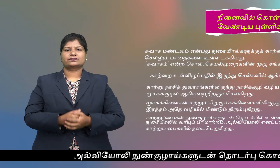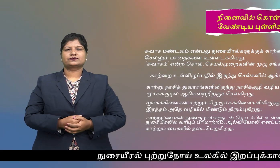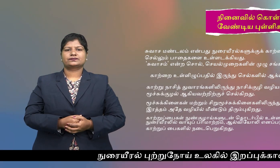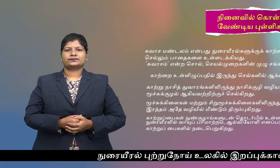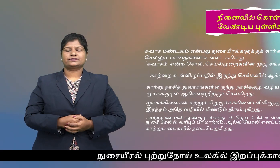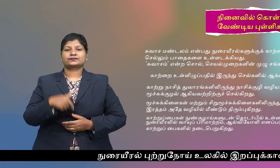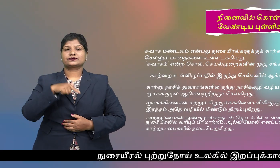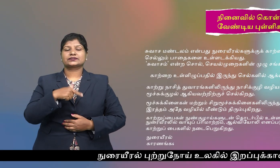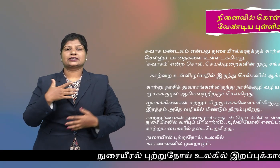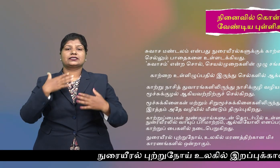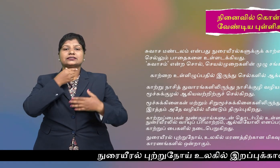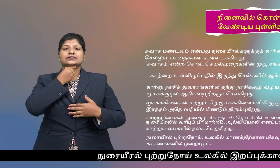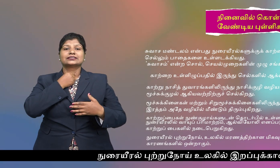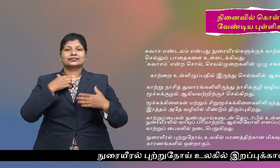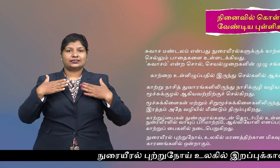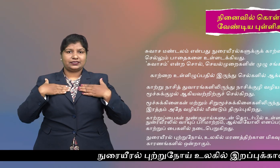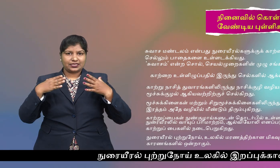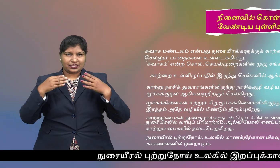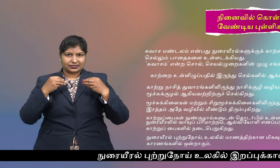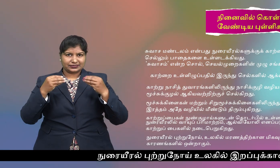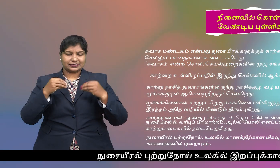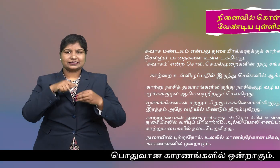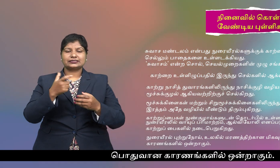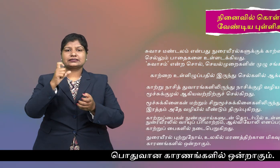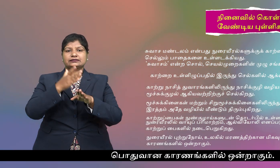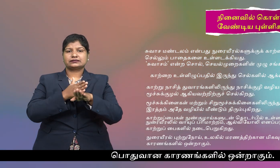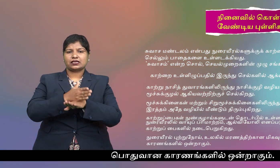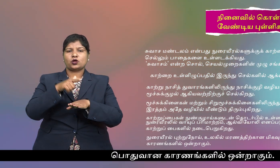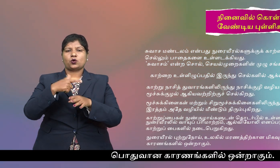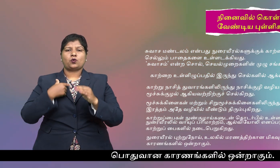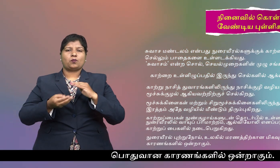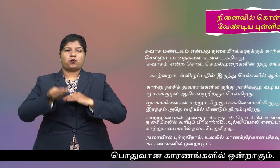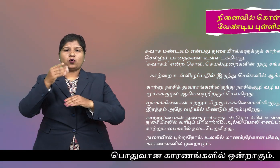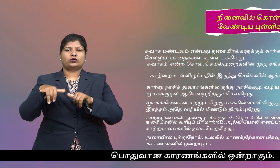நுரையீரல் புற்றுநோய் உலகில் இறப்புக்கான பொதுவான காரணங்களில் ஒன்றாகும்.